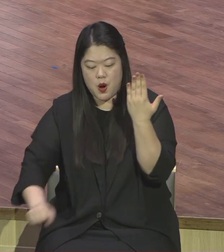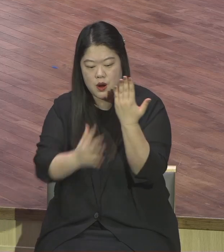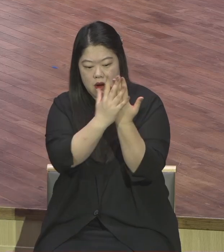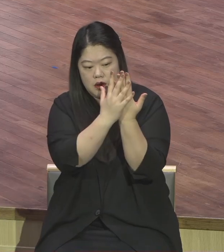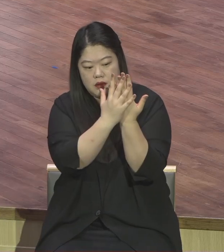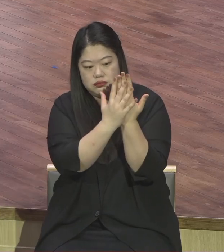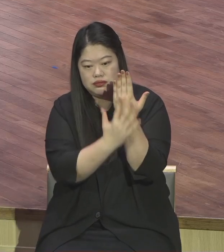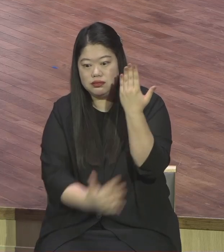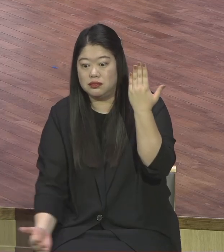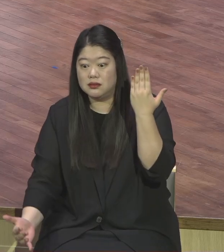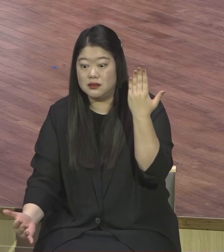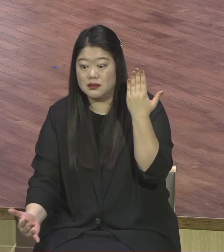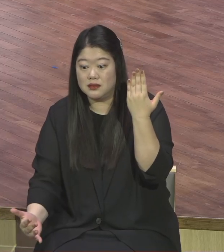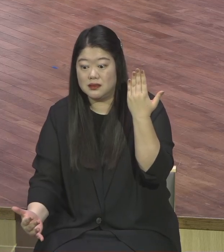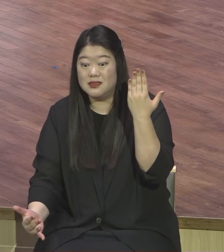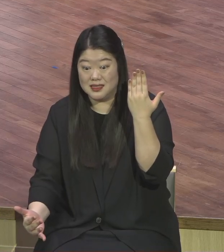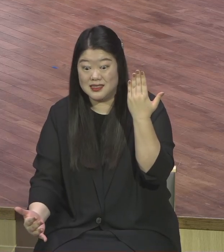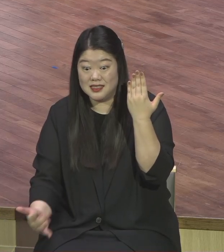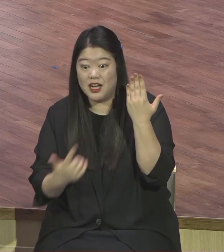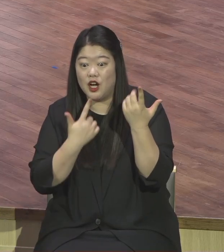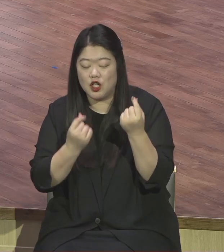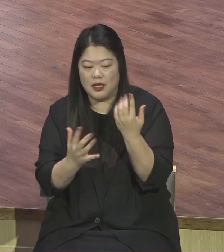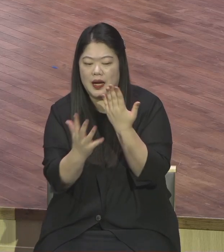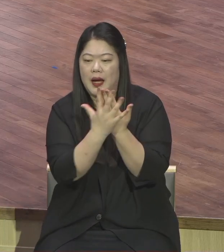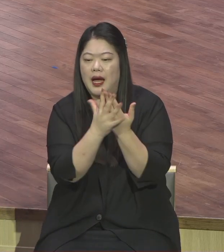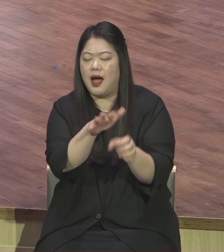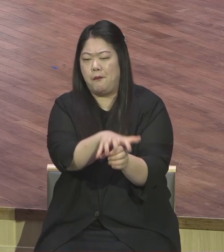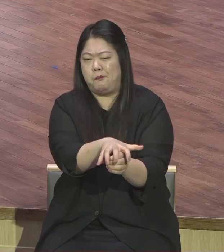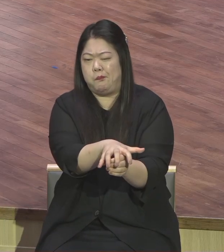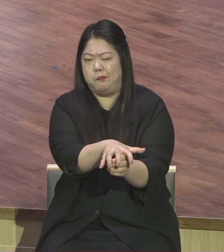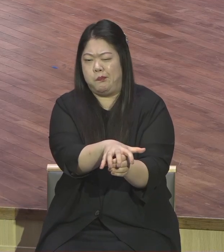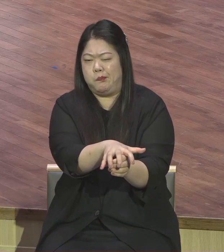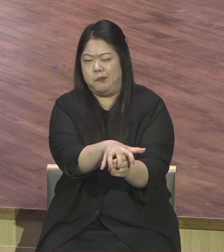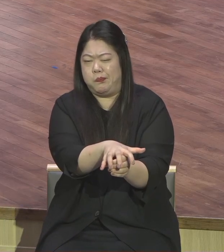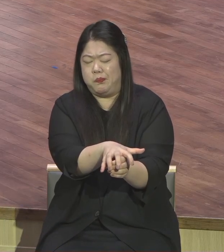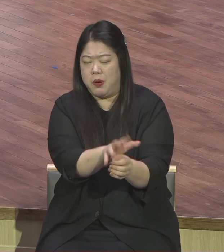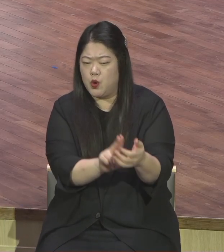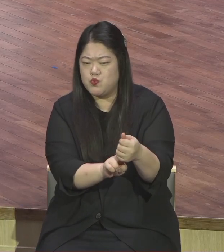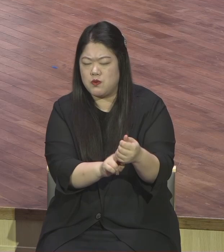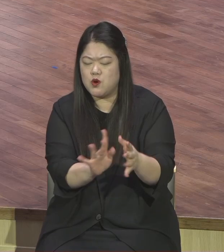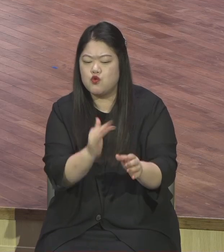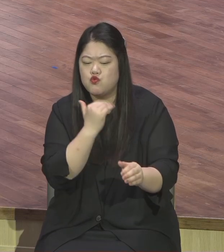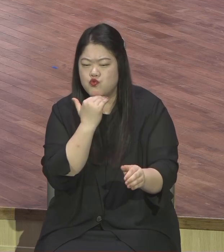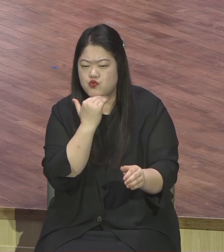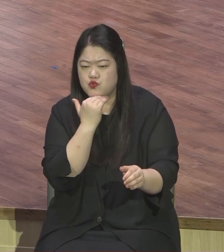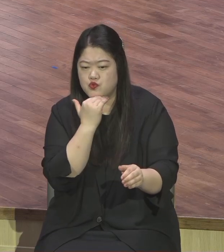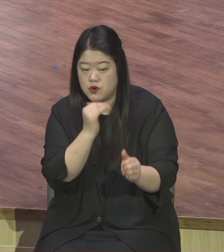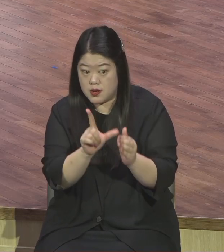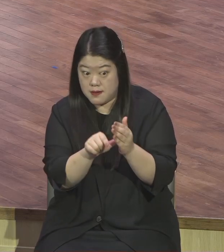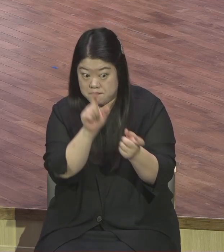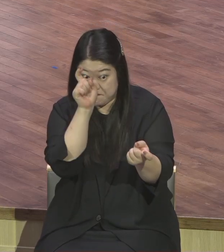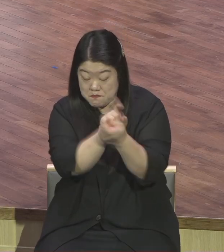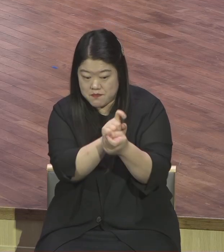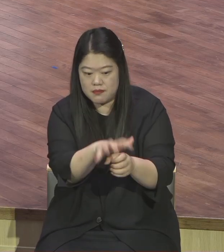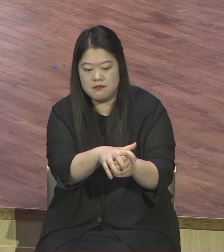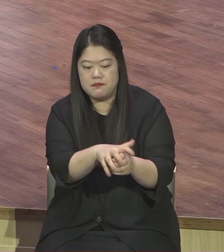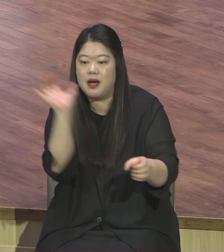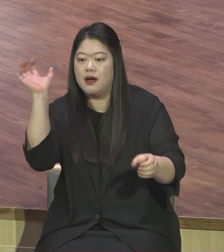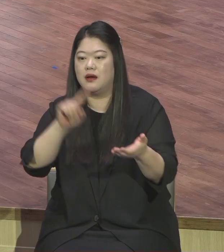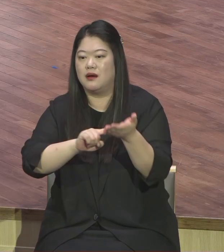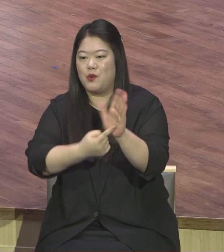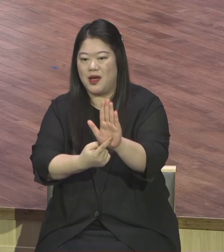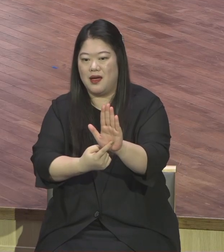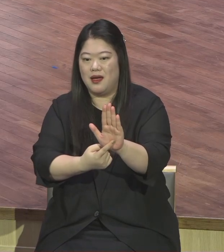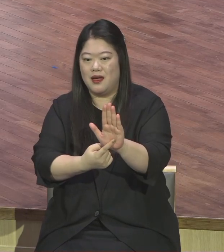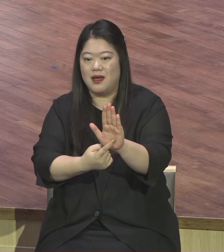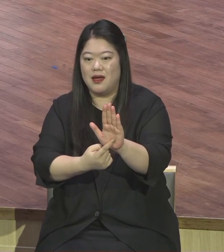계시라 그랬기에 덮어놨다가 보여주는. 로마서 16장 25절로 26절에 보면 사도